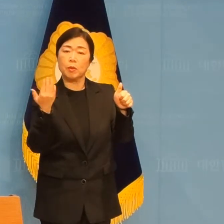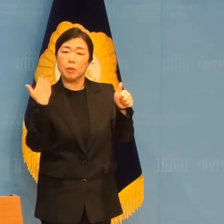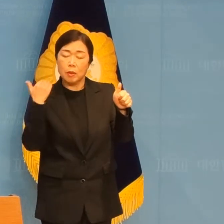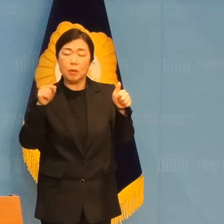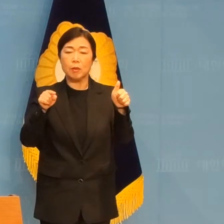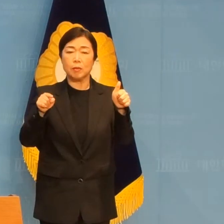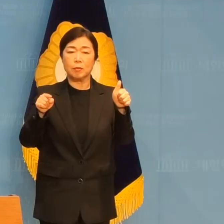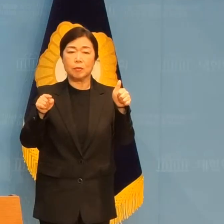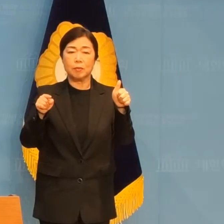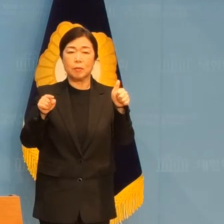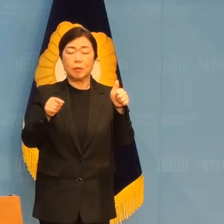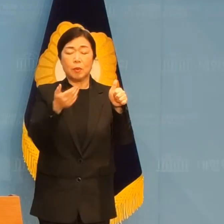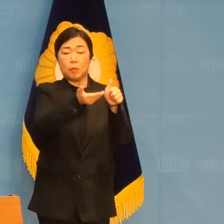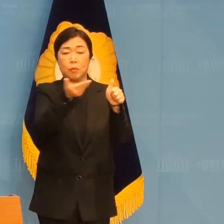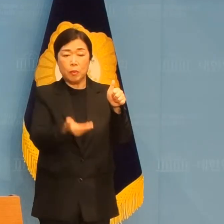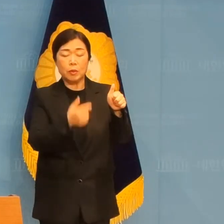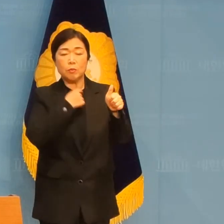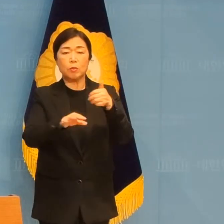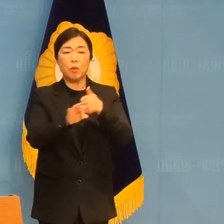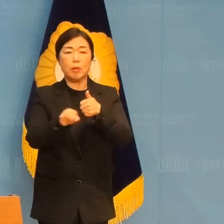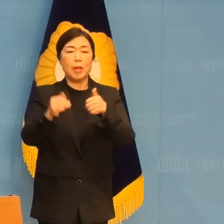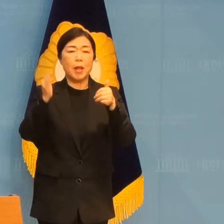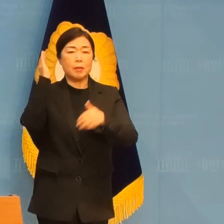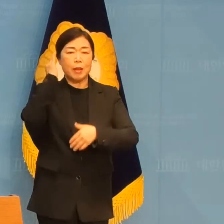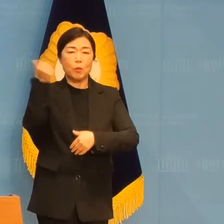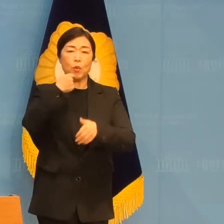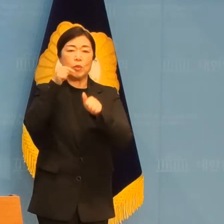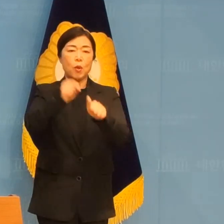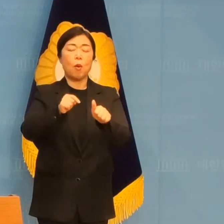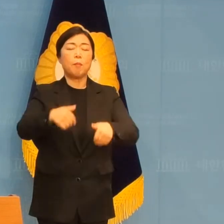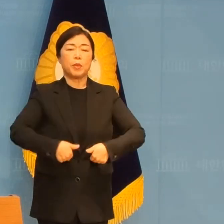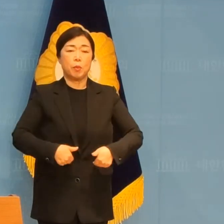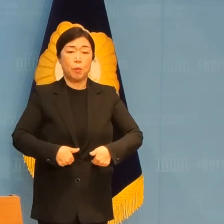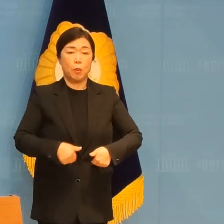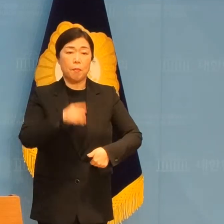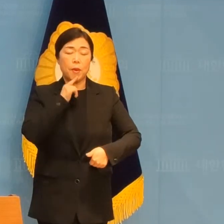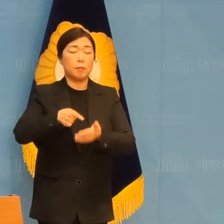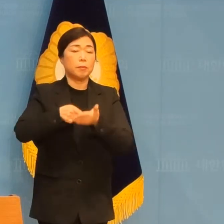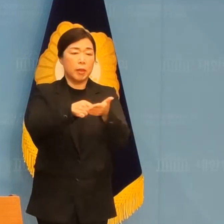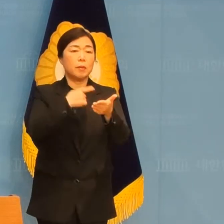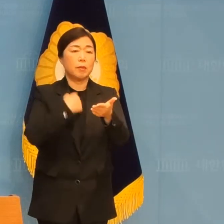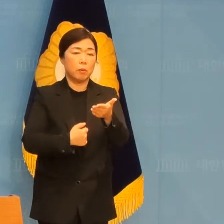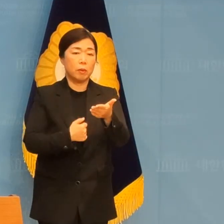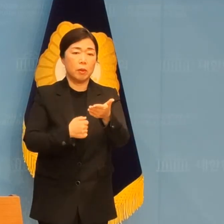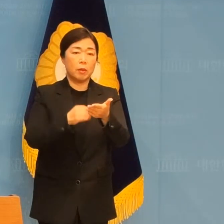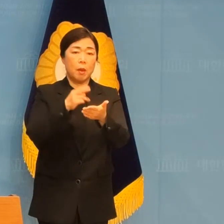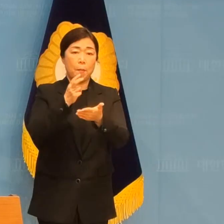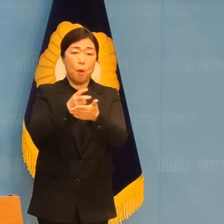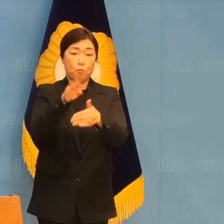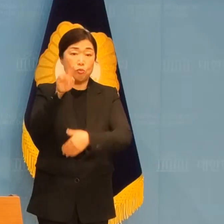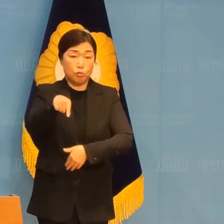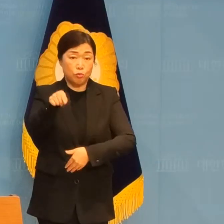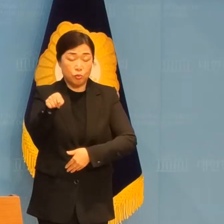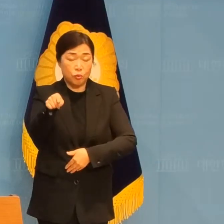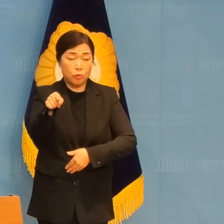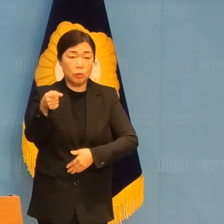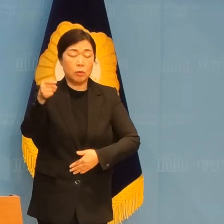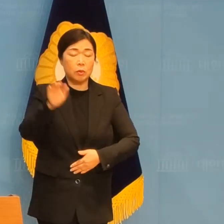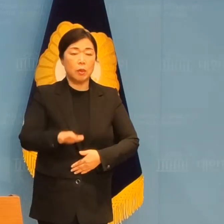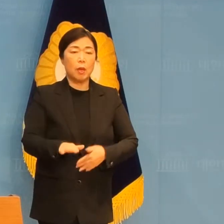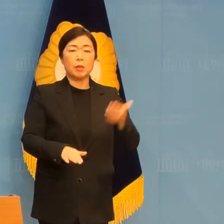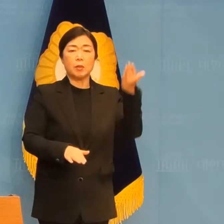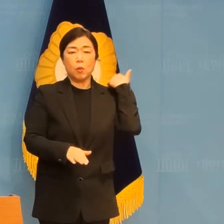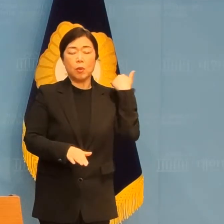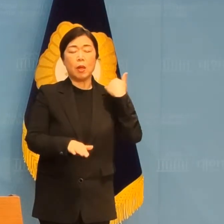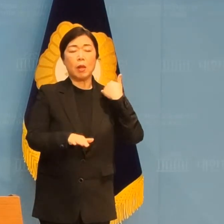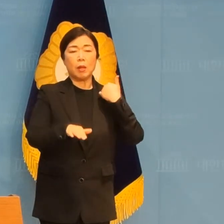개정이 필요하다며 입법 예고한 당사자도 법무부입니다. 그때는 보직 범위가 다르다더니